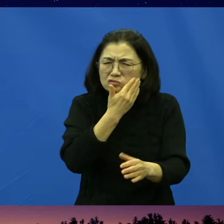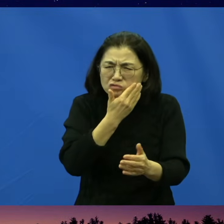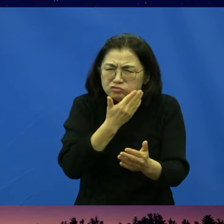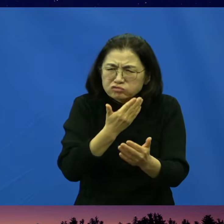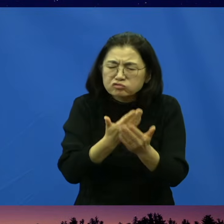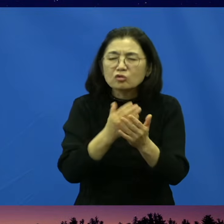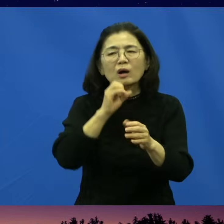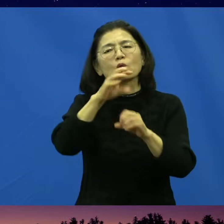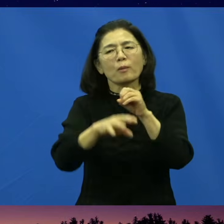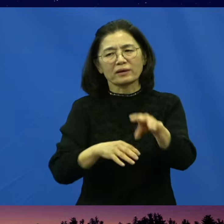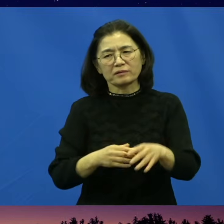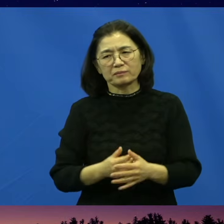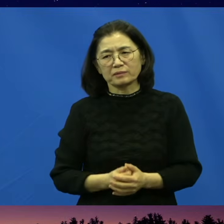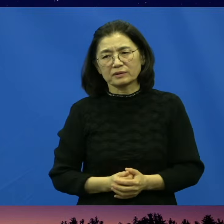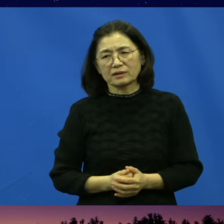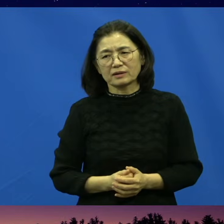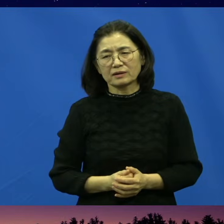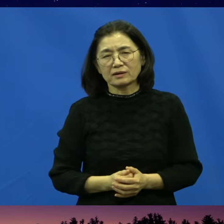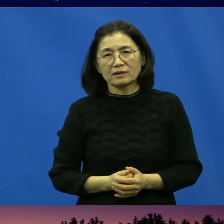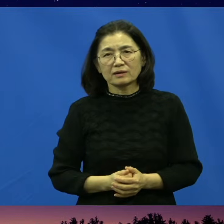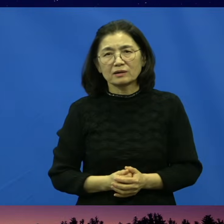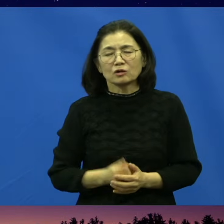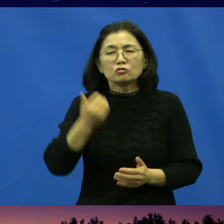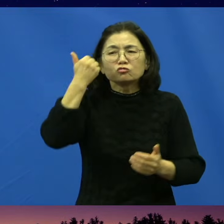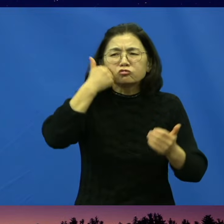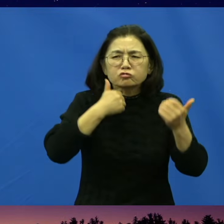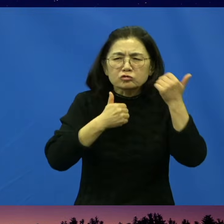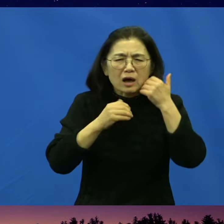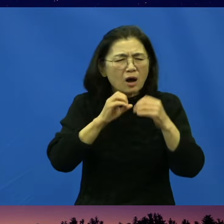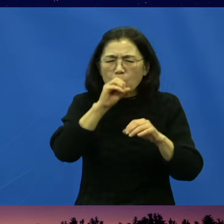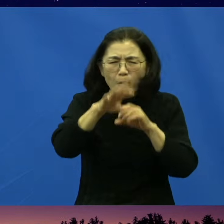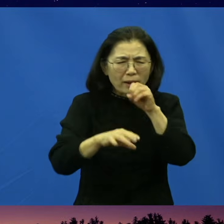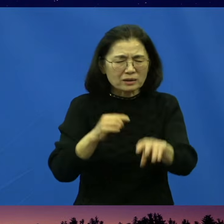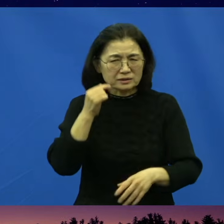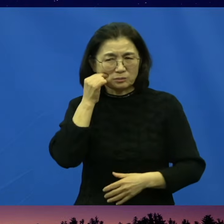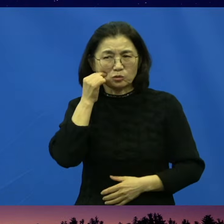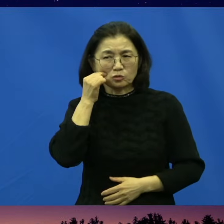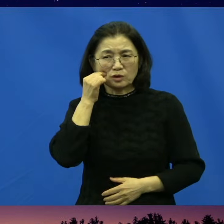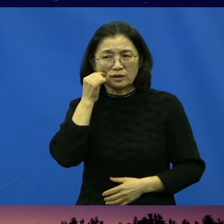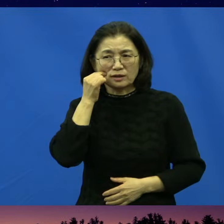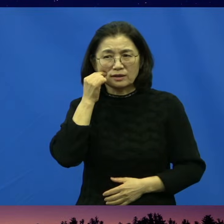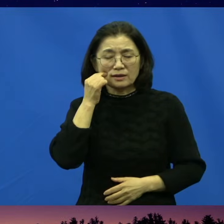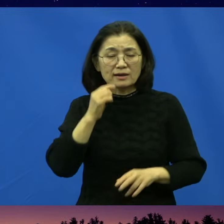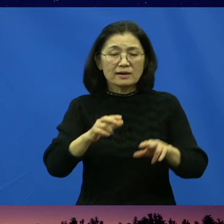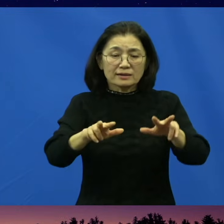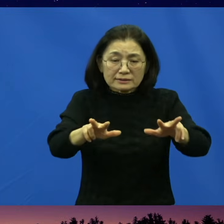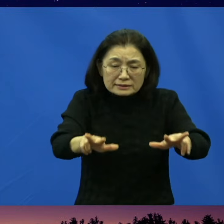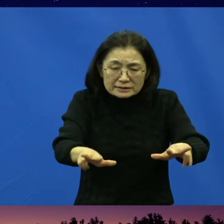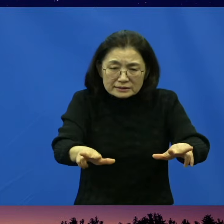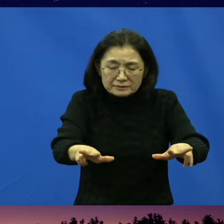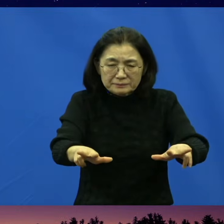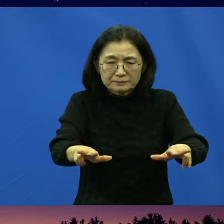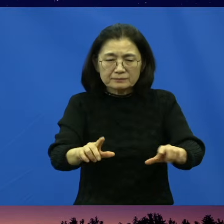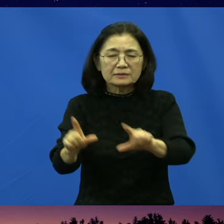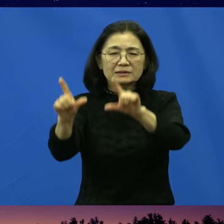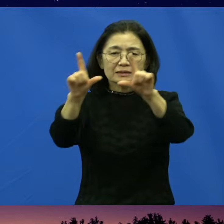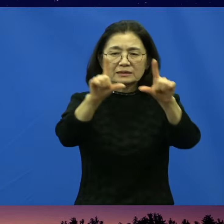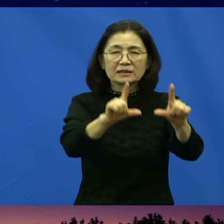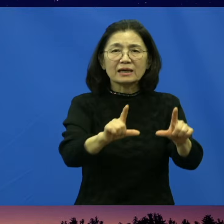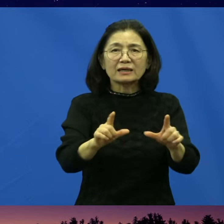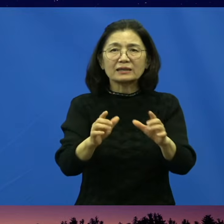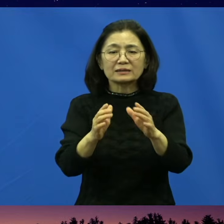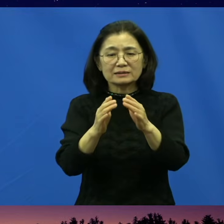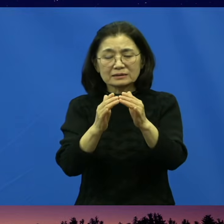이 고백은 아무나 할 수 있는 고백이 아니에요. 여러분, 이 시대를 살아가는 사람들 가운데